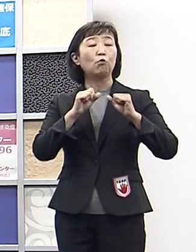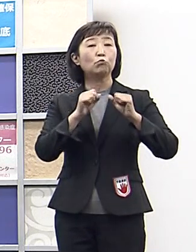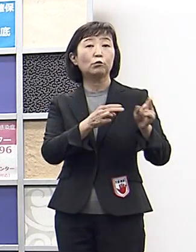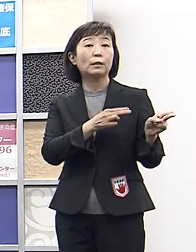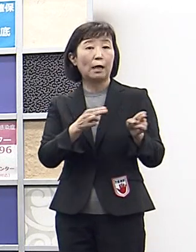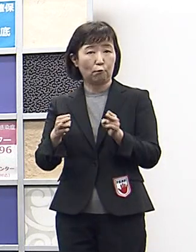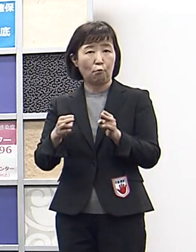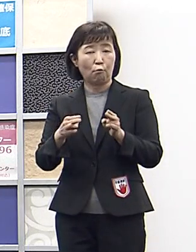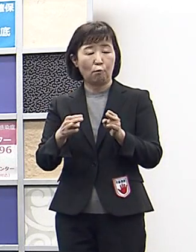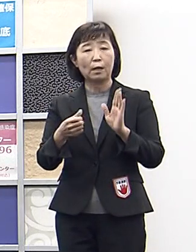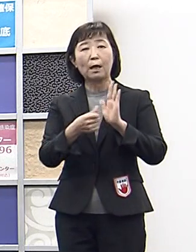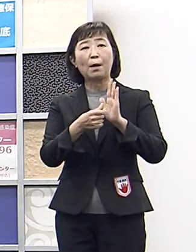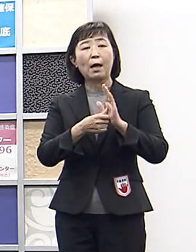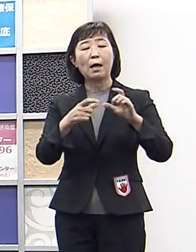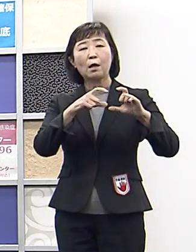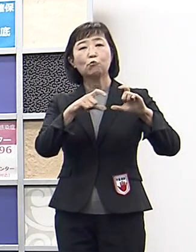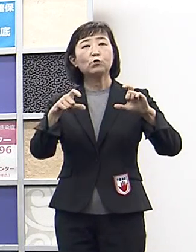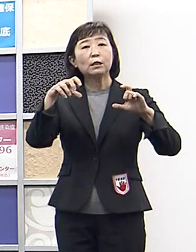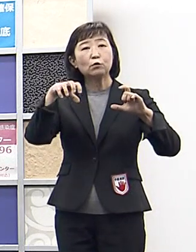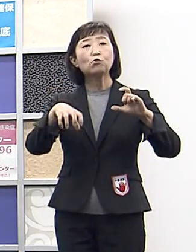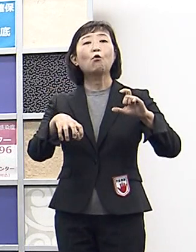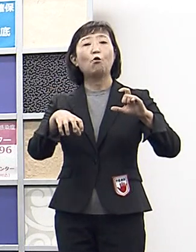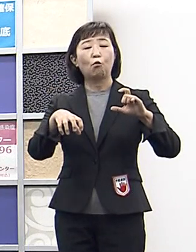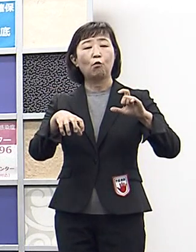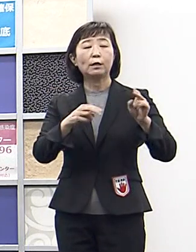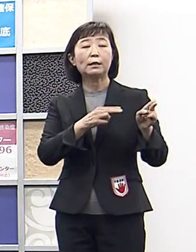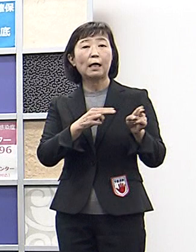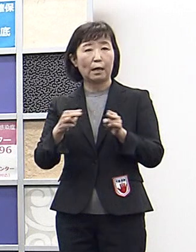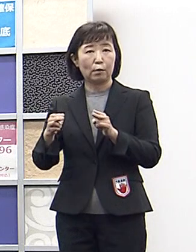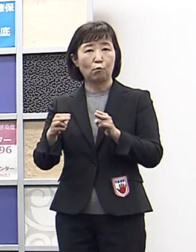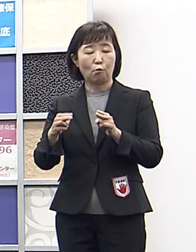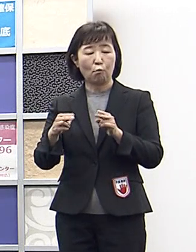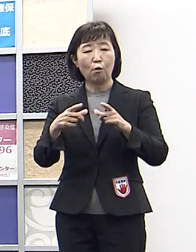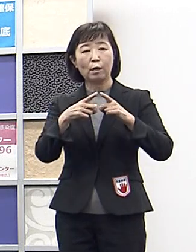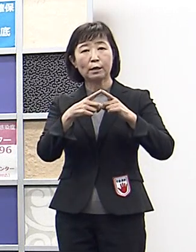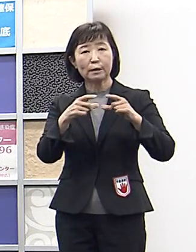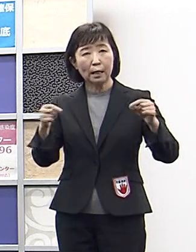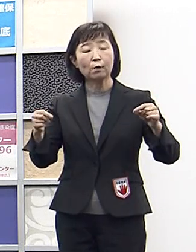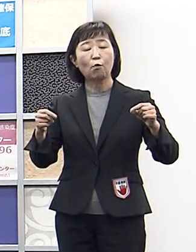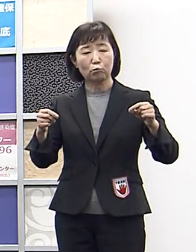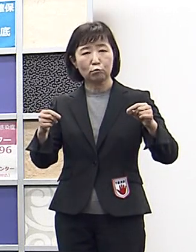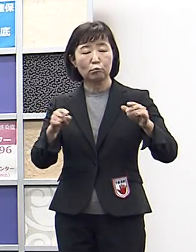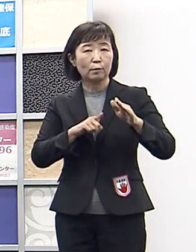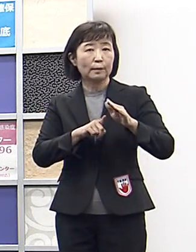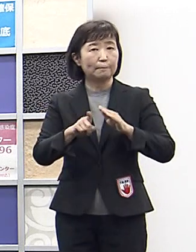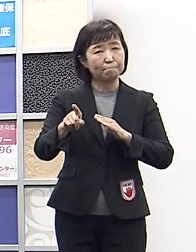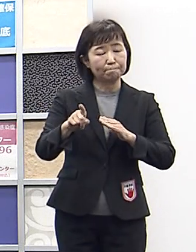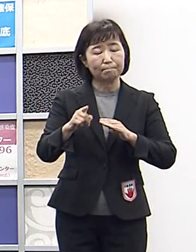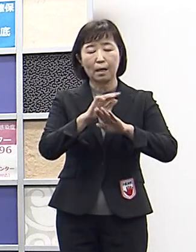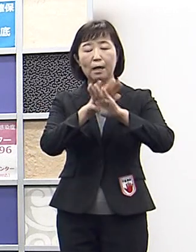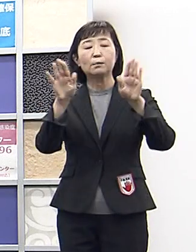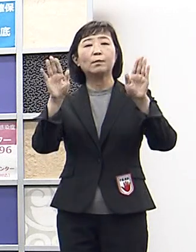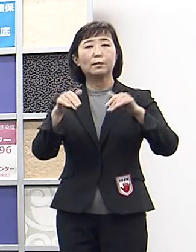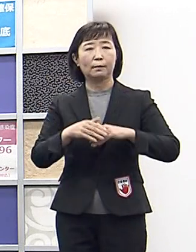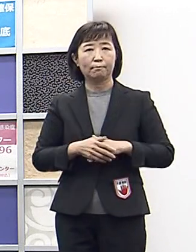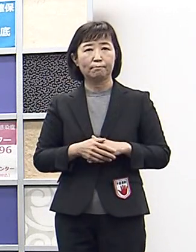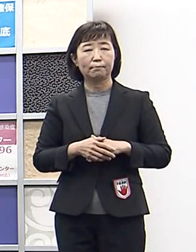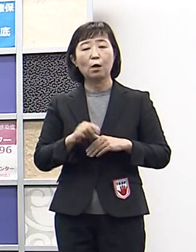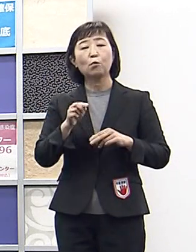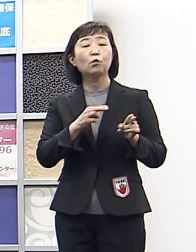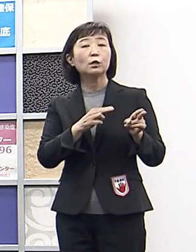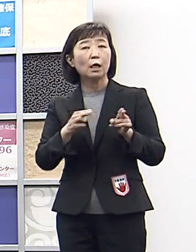ゾーン認証制度第三者認証制度これを全国に先駆けて導入をしたところでございますこの制度